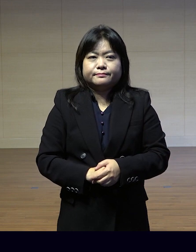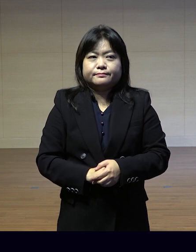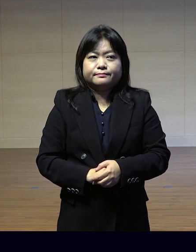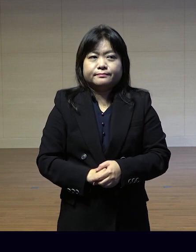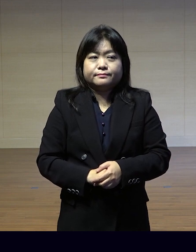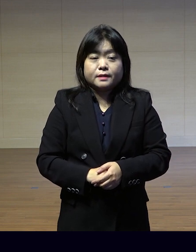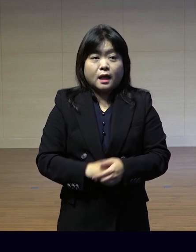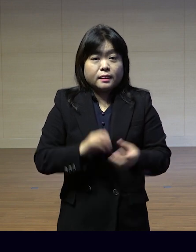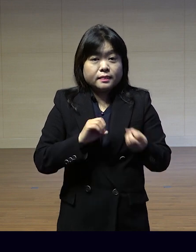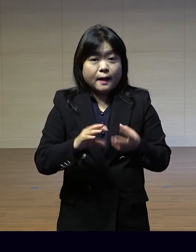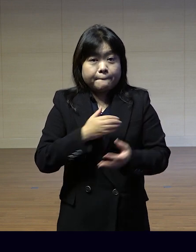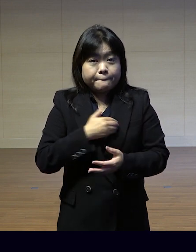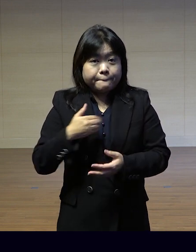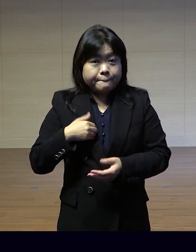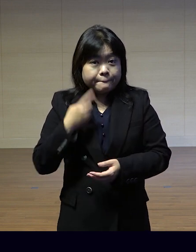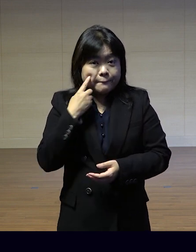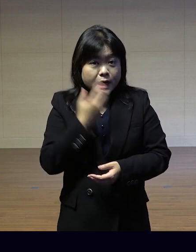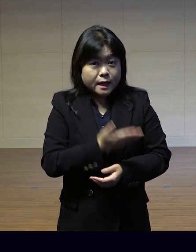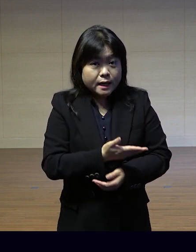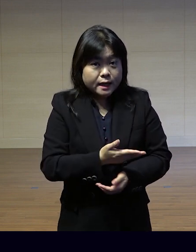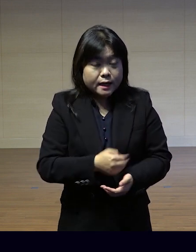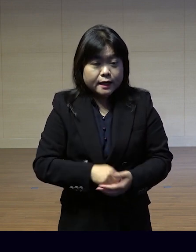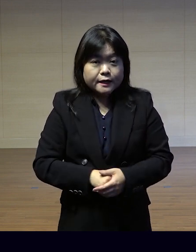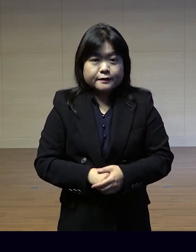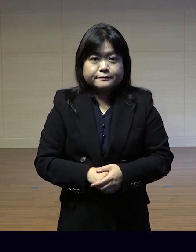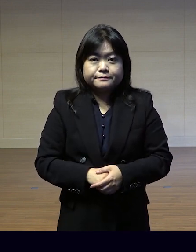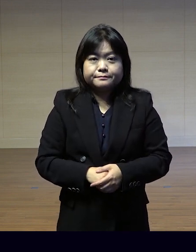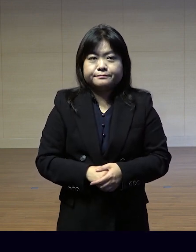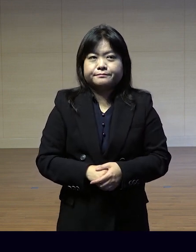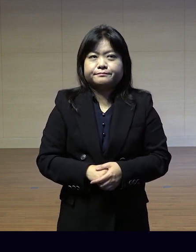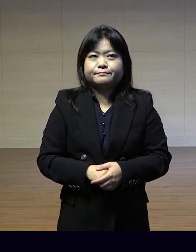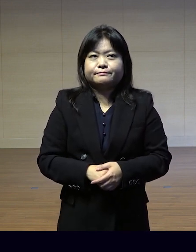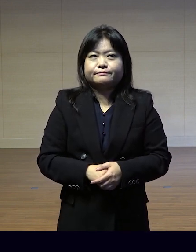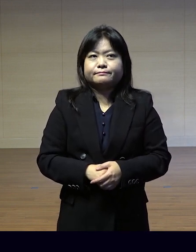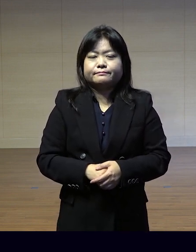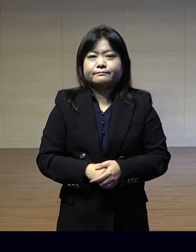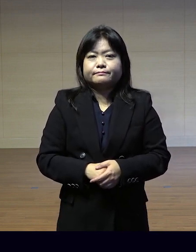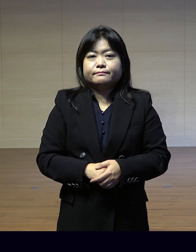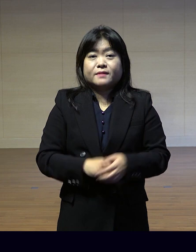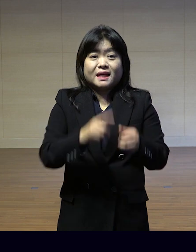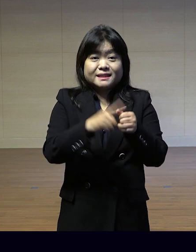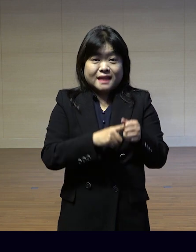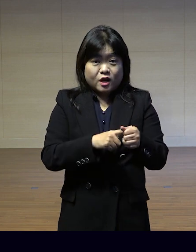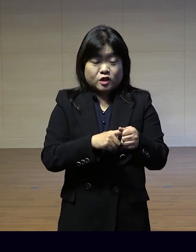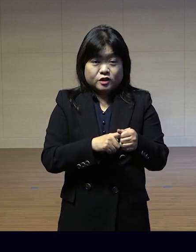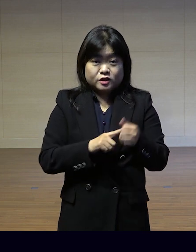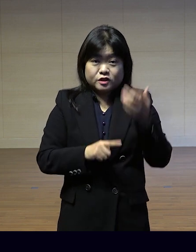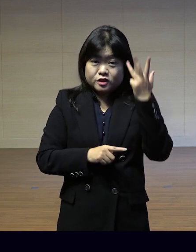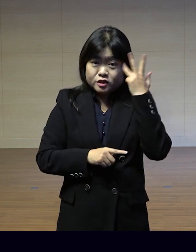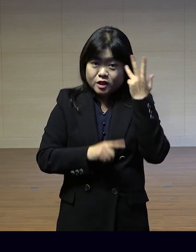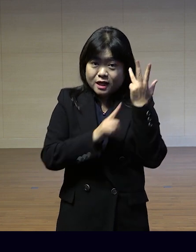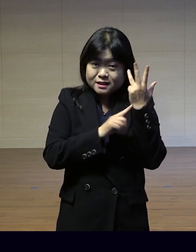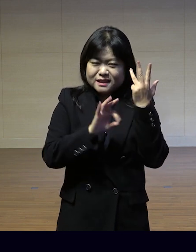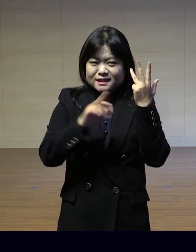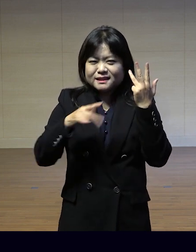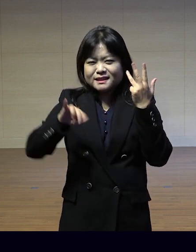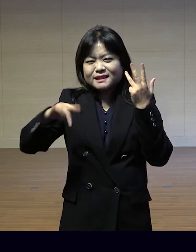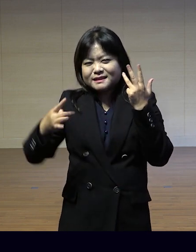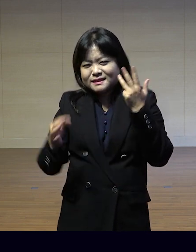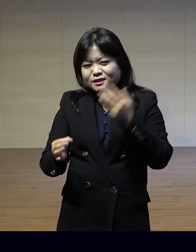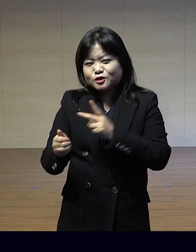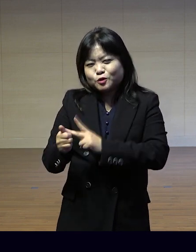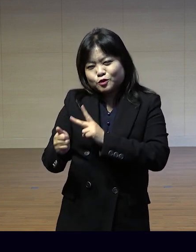혹시 충분한 답변이 됐습니까? 네. 자연 철학은 또 이재성 교수님께서